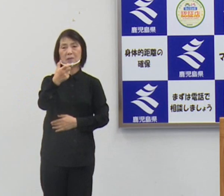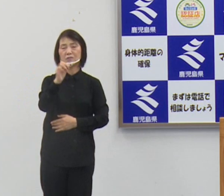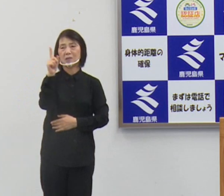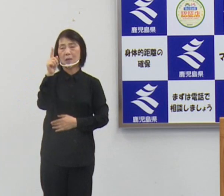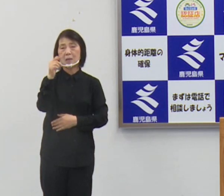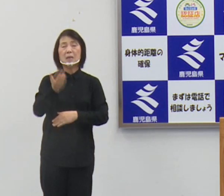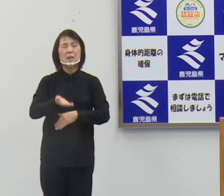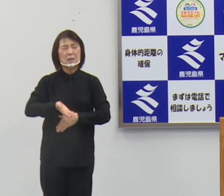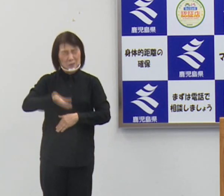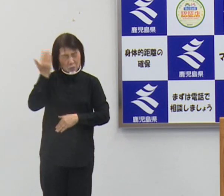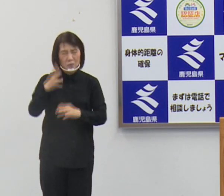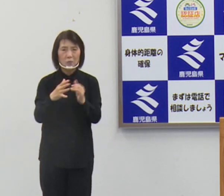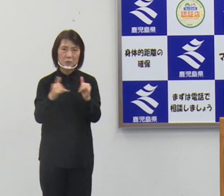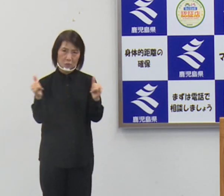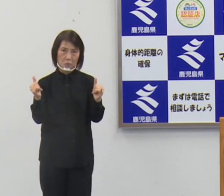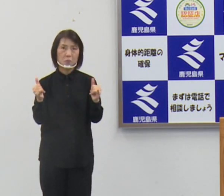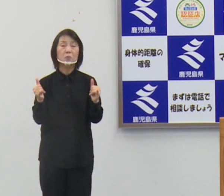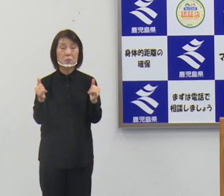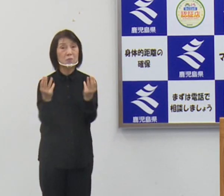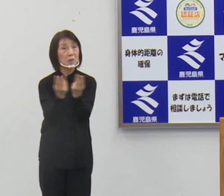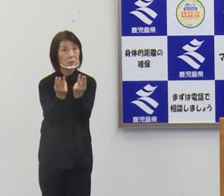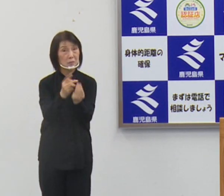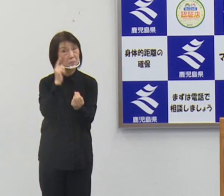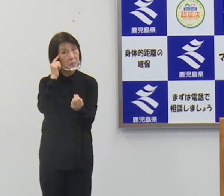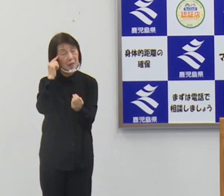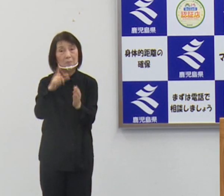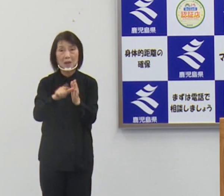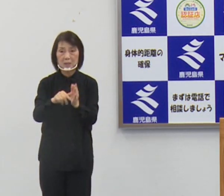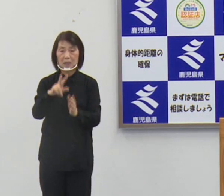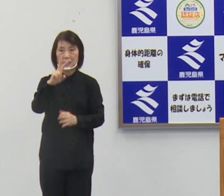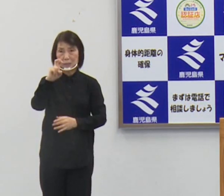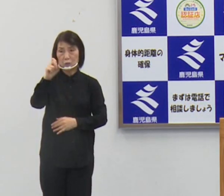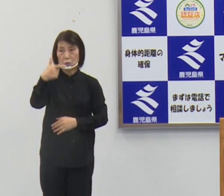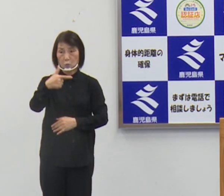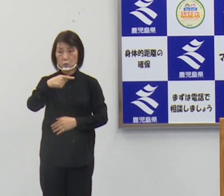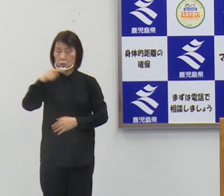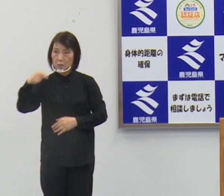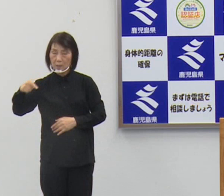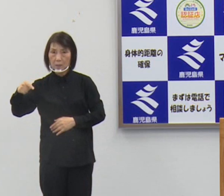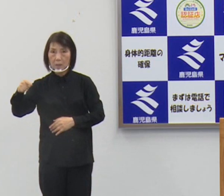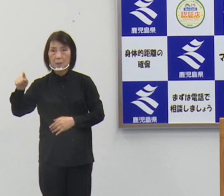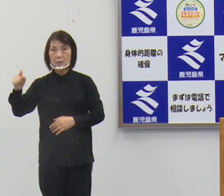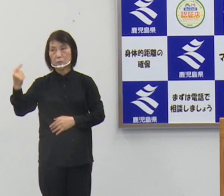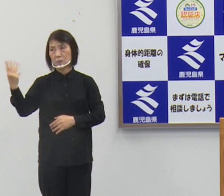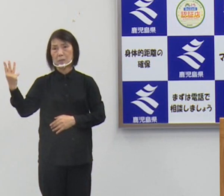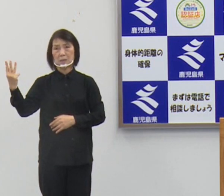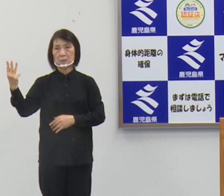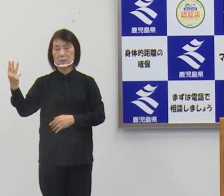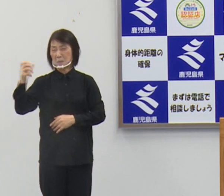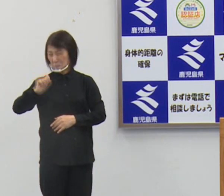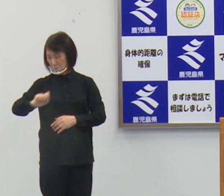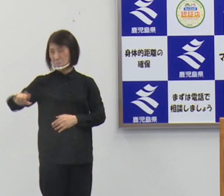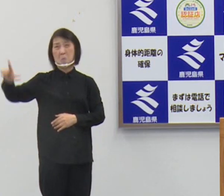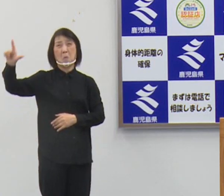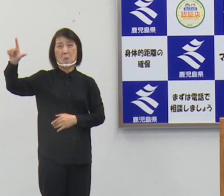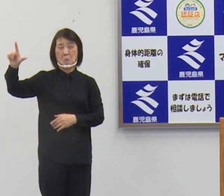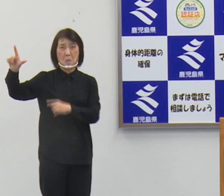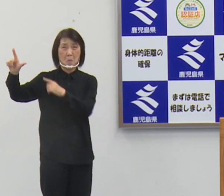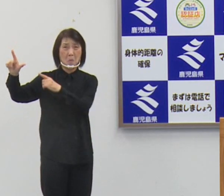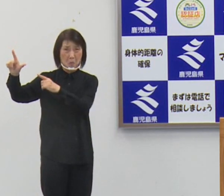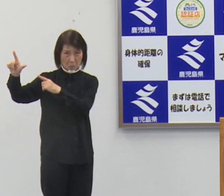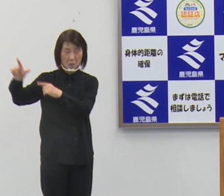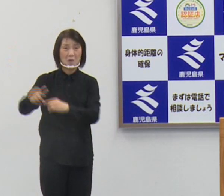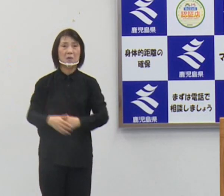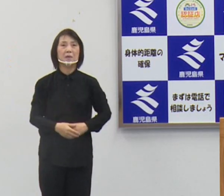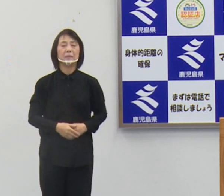の療養者について見ますと26人から103人と大幅に増えております